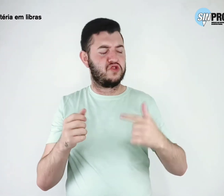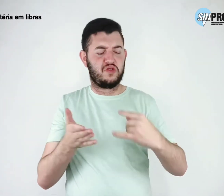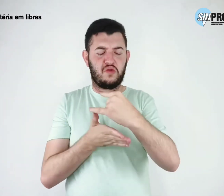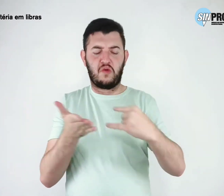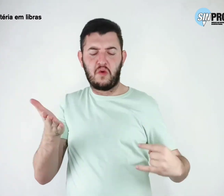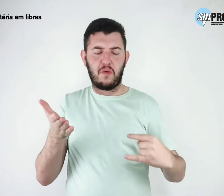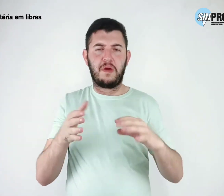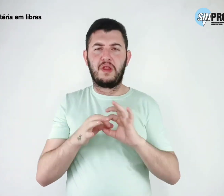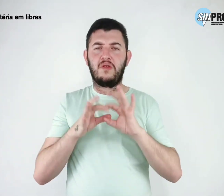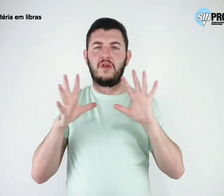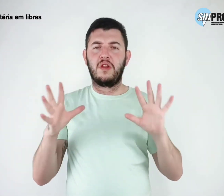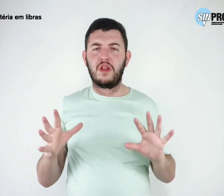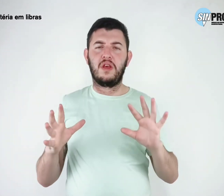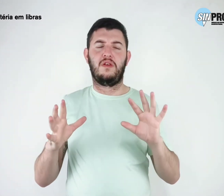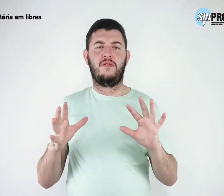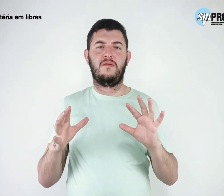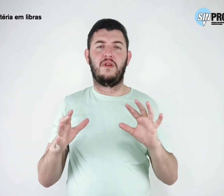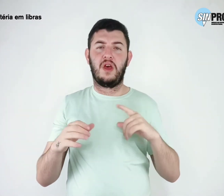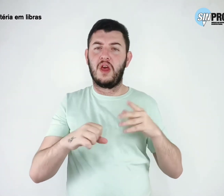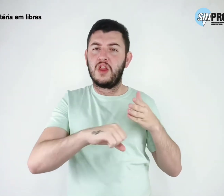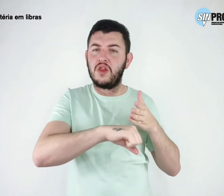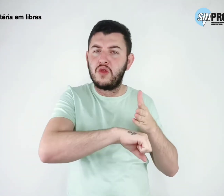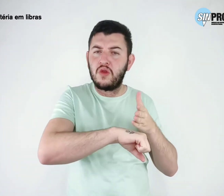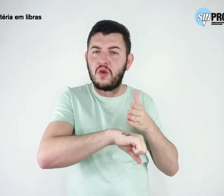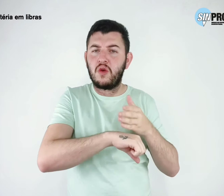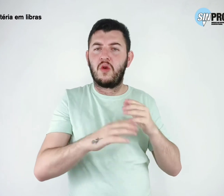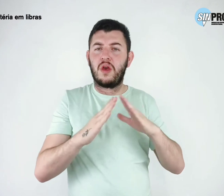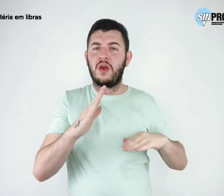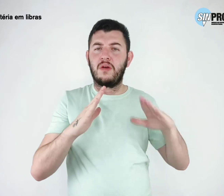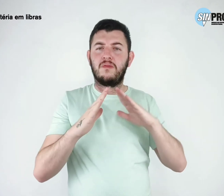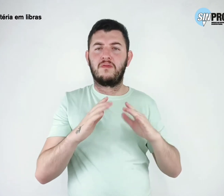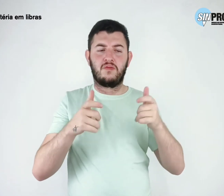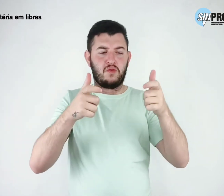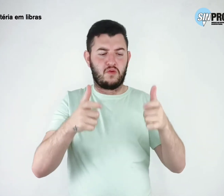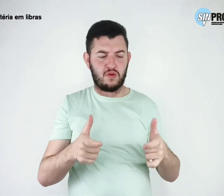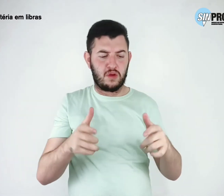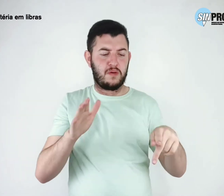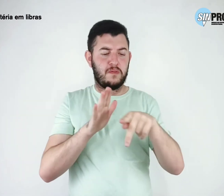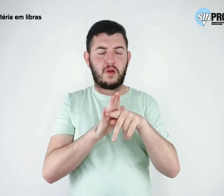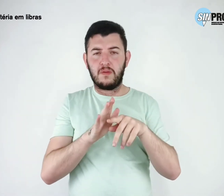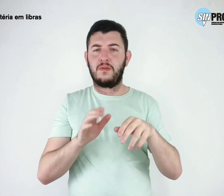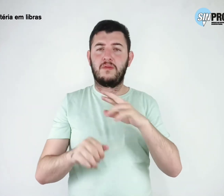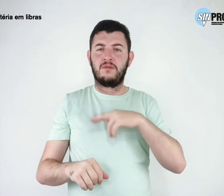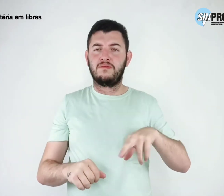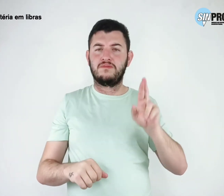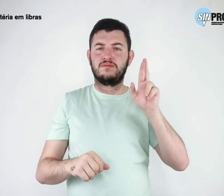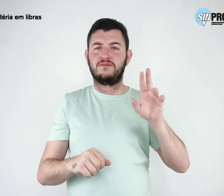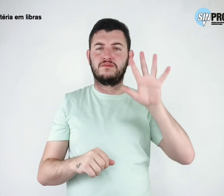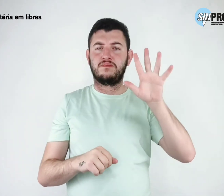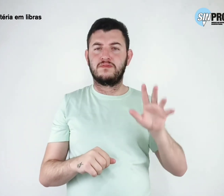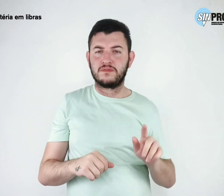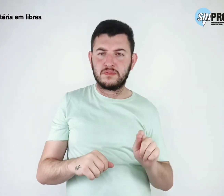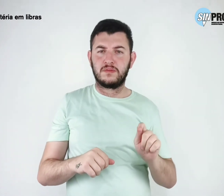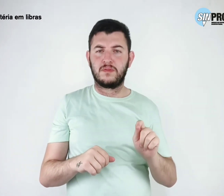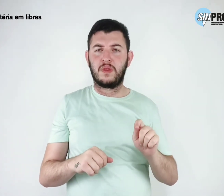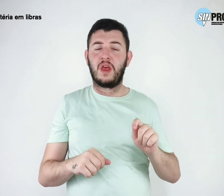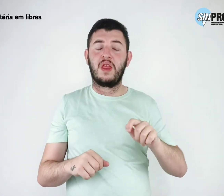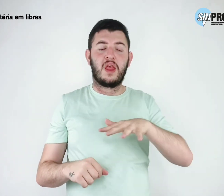judicial 12 templos de religiões de matriz africana na região de Águas Lindas de